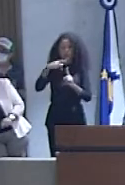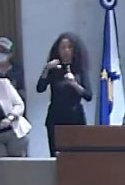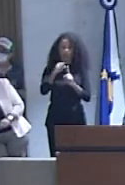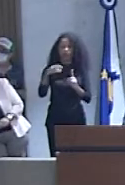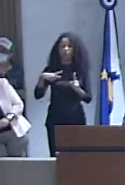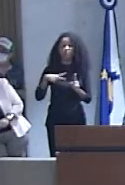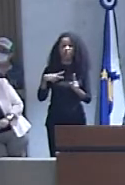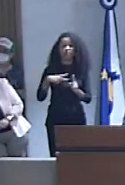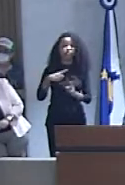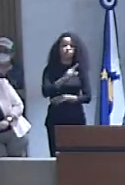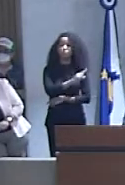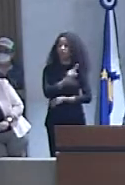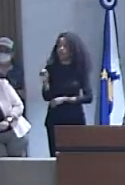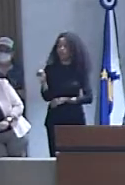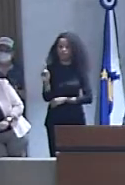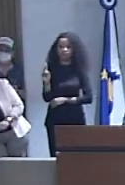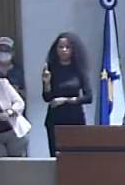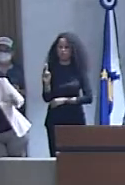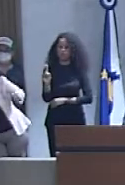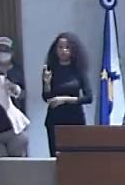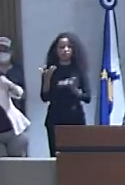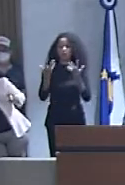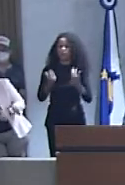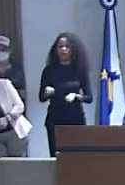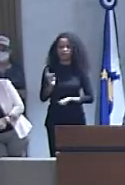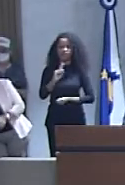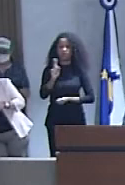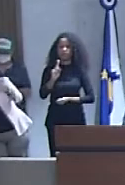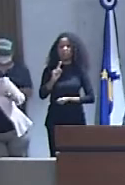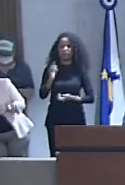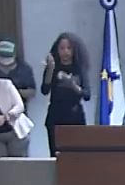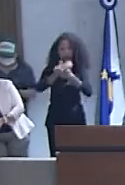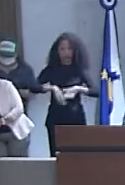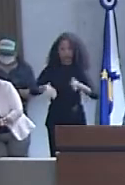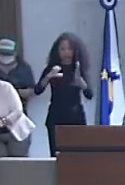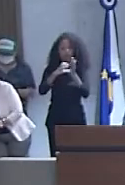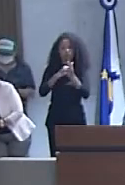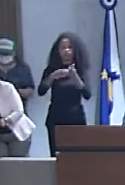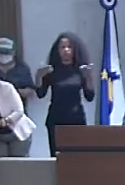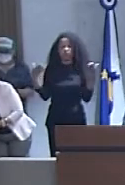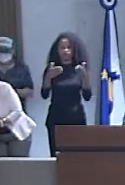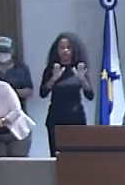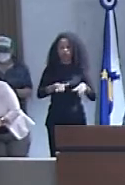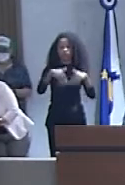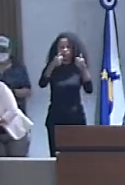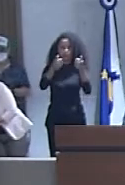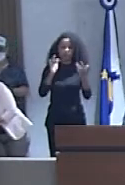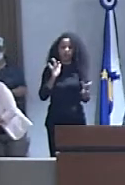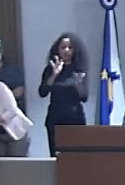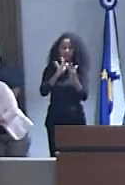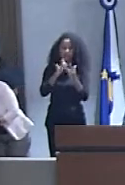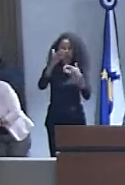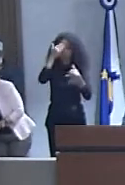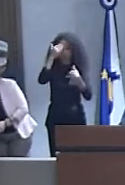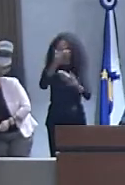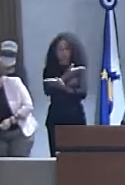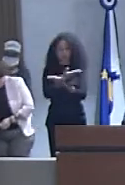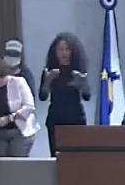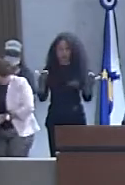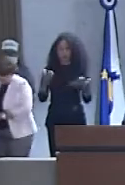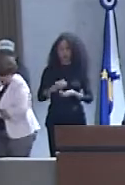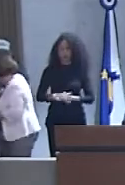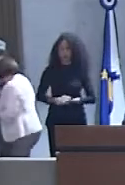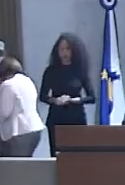a privatização da Previdência, sim a concurso público para melhoria na qualidade de atendimento. Muito obrigada a todos.